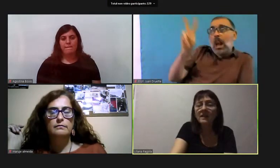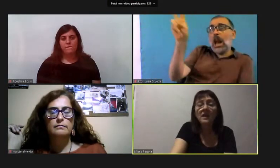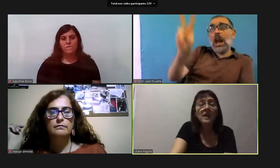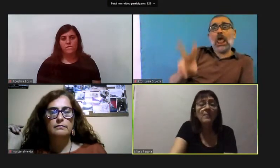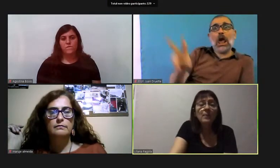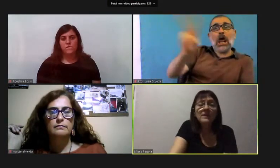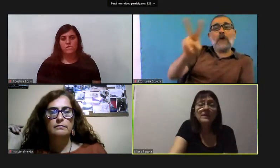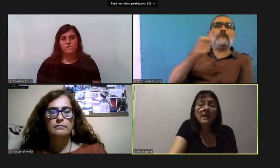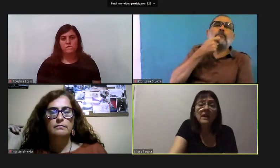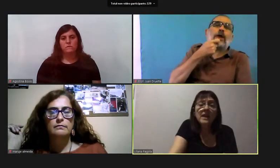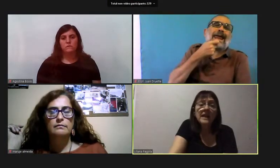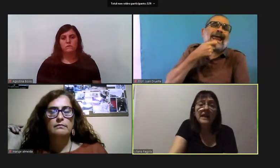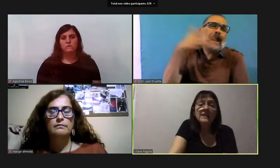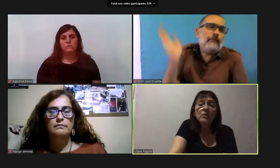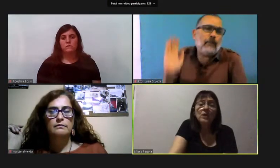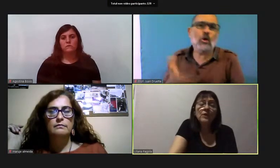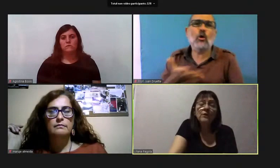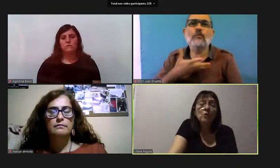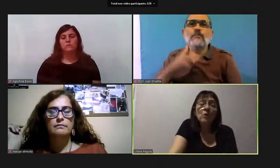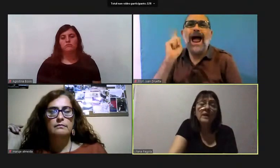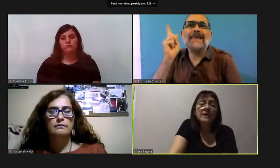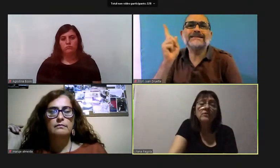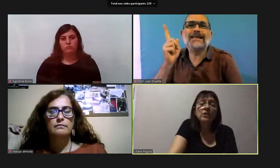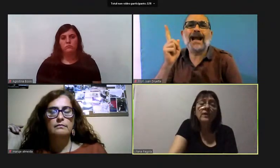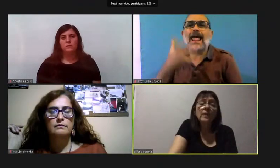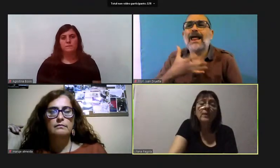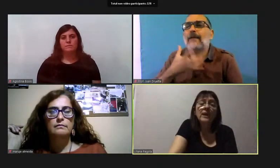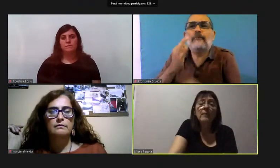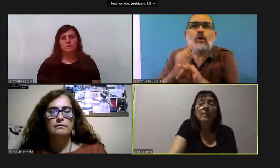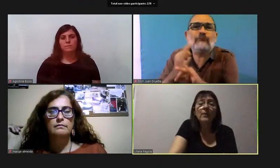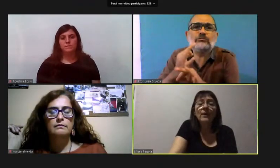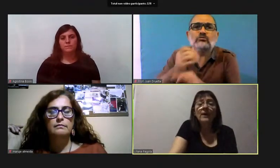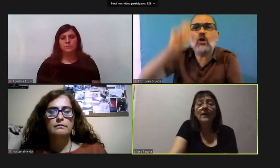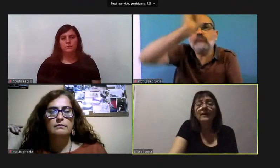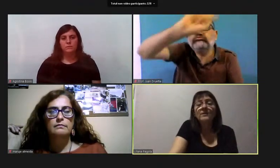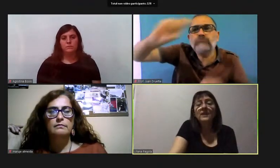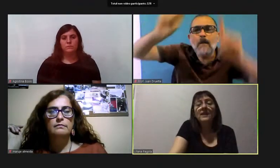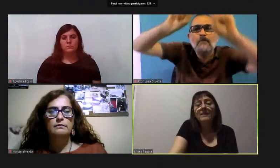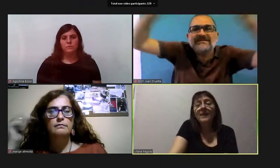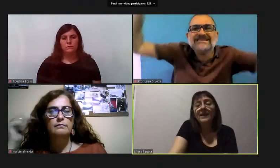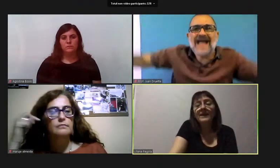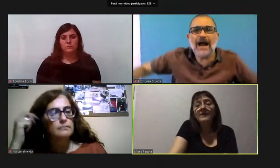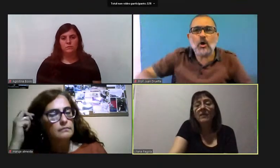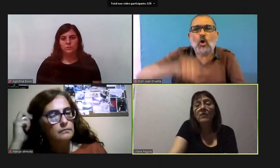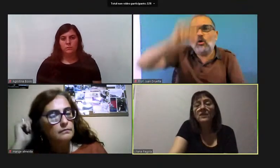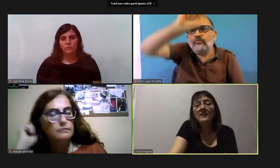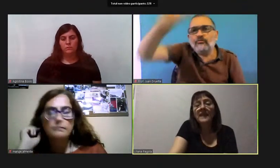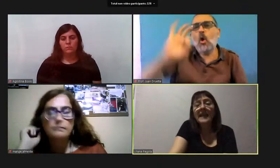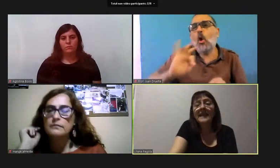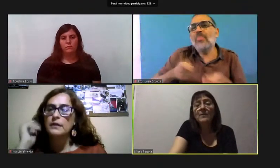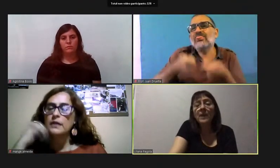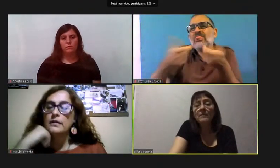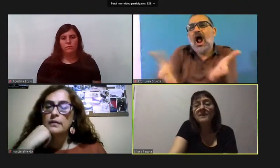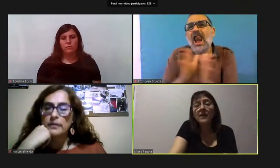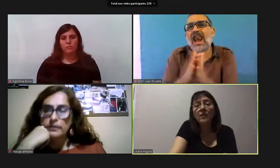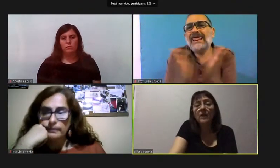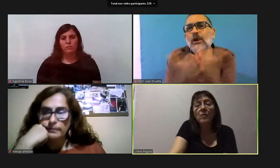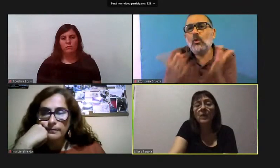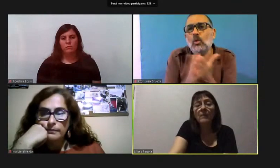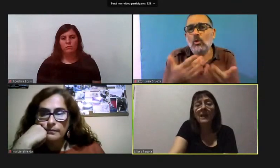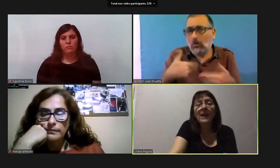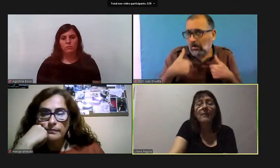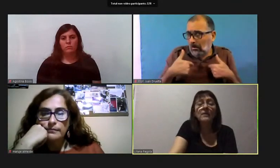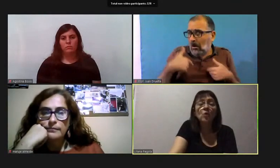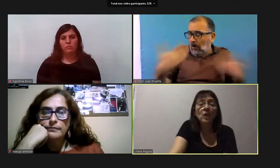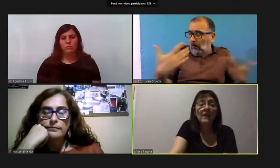señas. Y puede ser que haya un niño o una niña sorda que, por ejemplo, no sé, la maestra, la docente escribe en el pizarrón